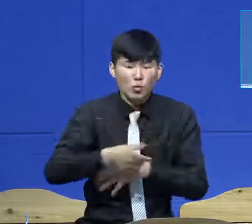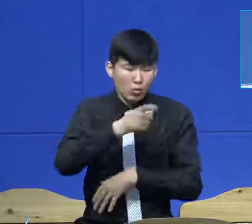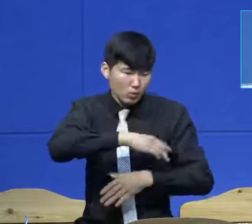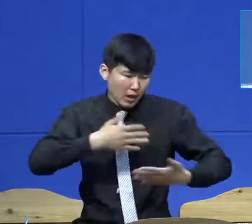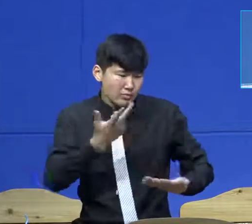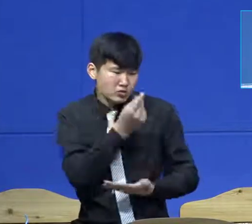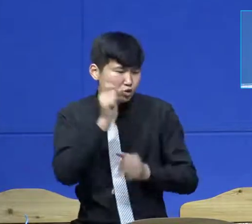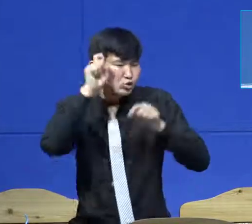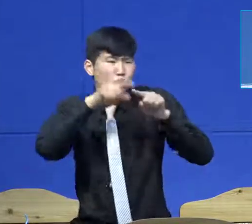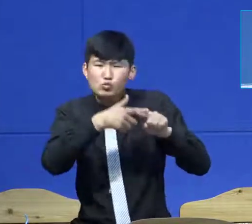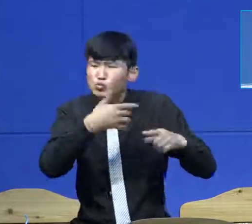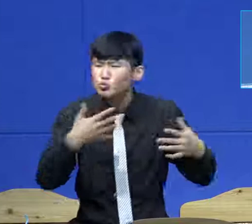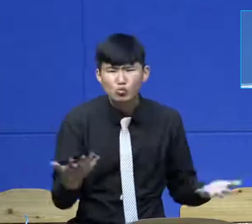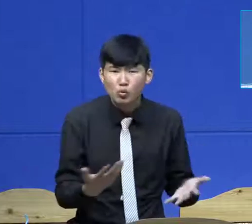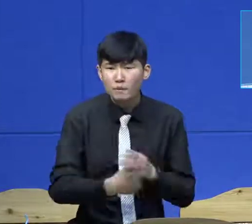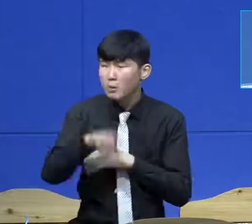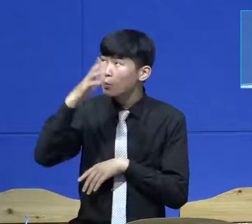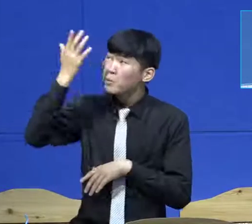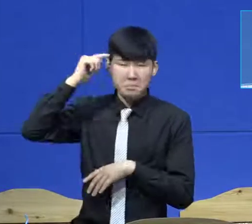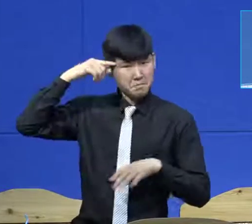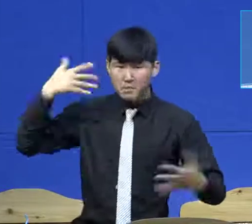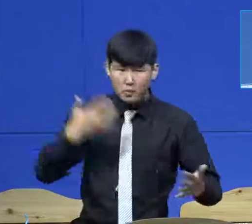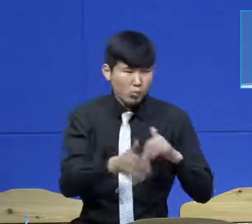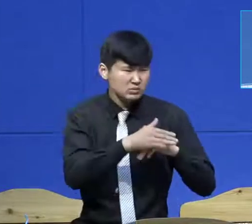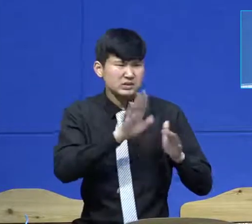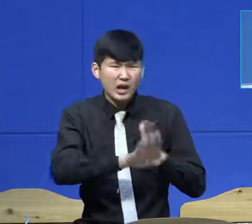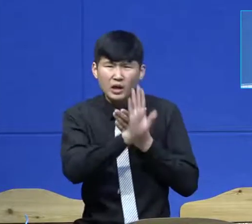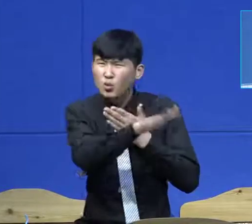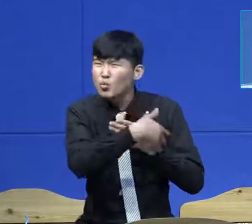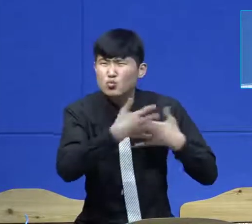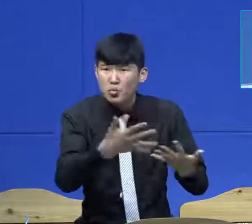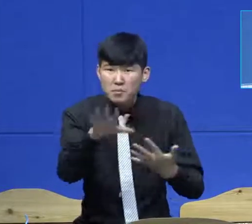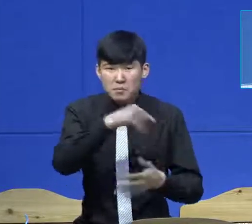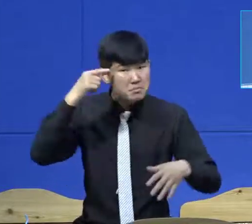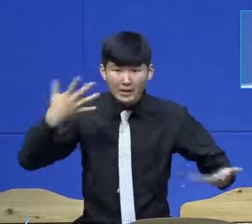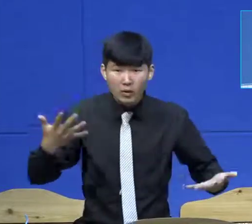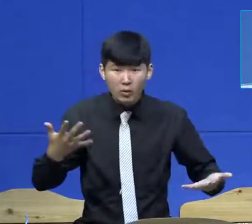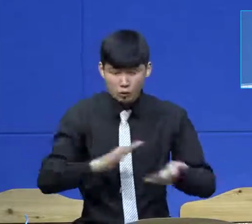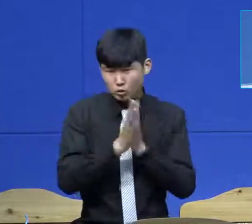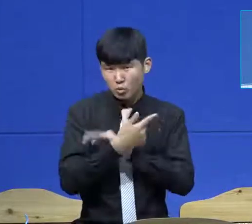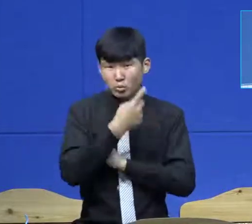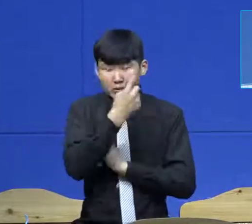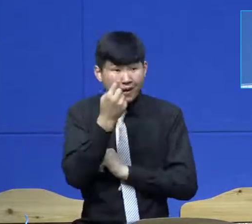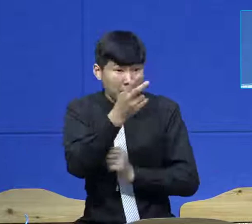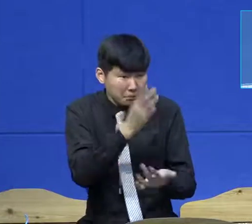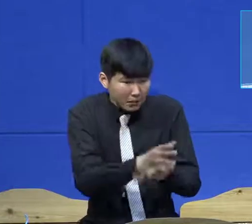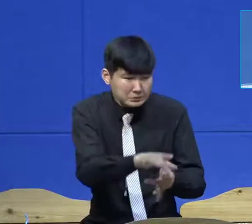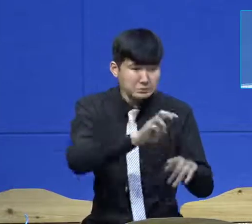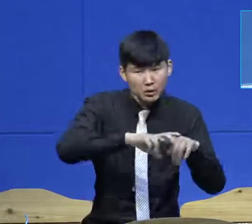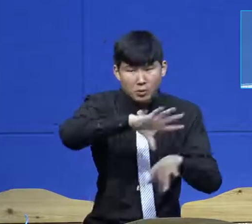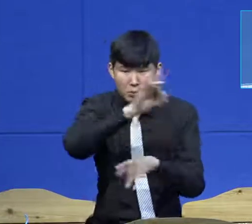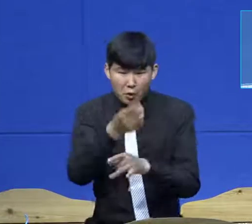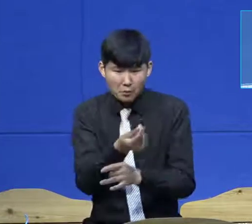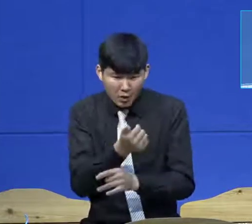амьдралын жинхэнэ зорилго гэж юу юм? Бурхныг ч мэдхгүй, өхлийн дараа юу болохыг ч мэдхгүй. Зөвхөн нүдэнд харагдж байгаа